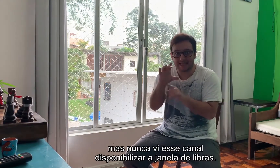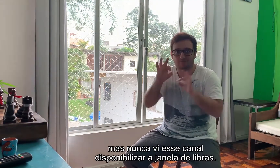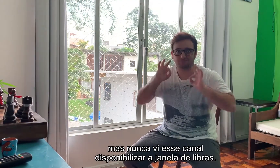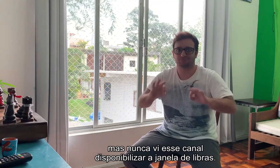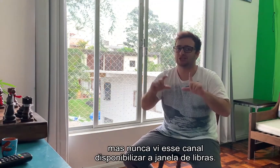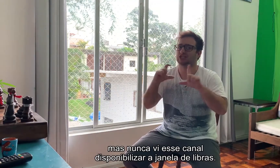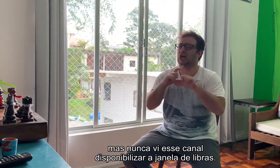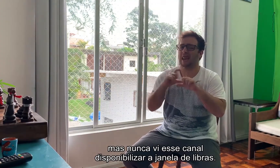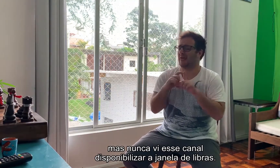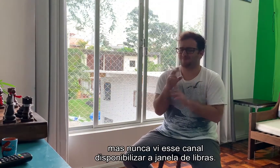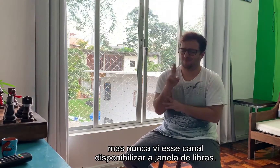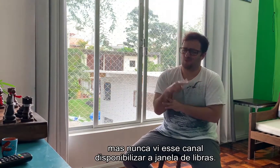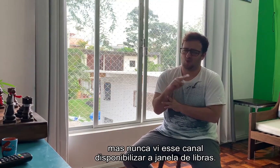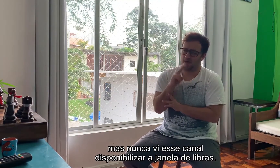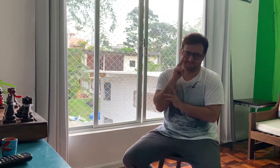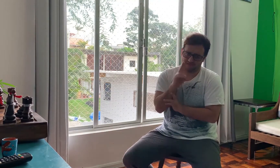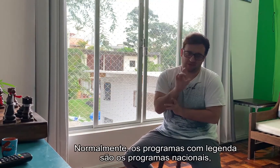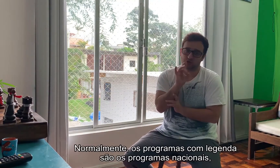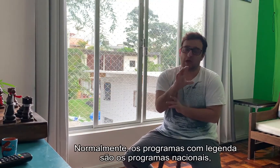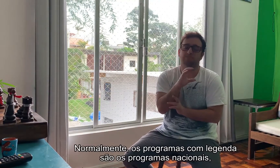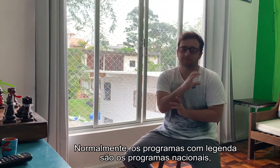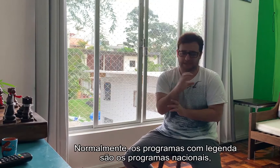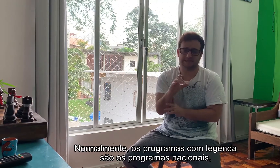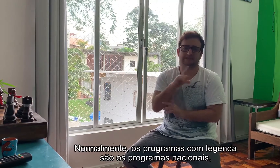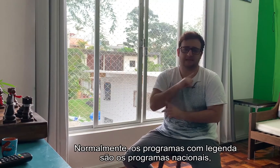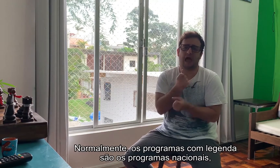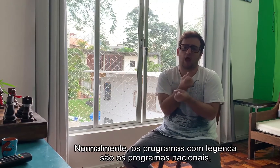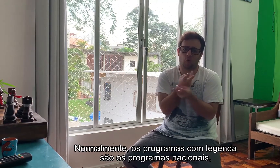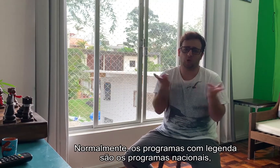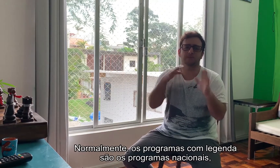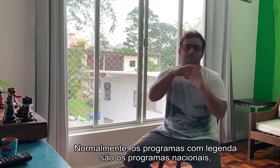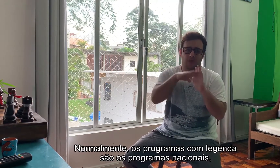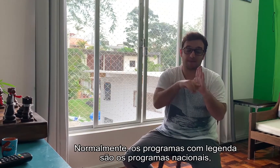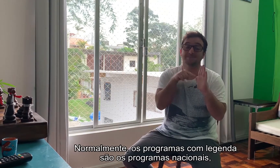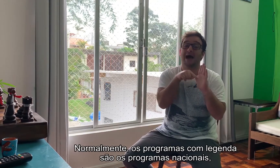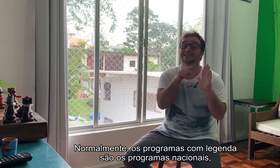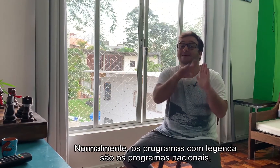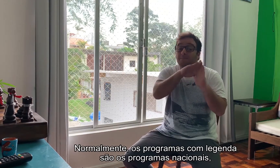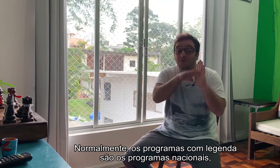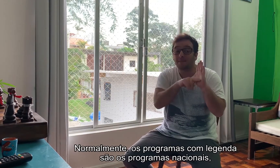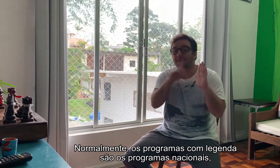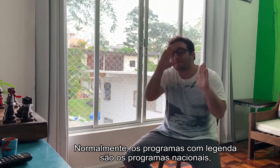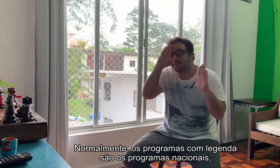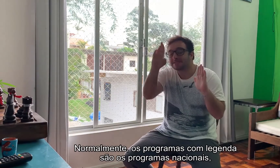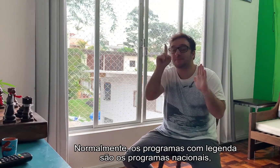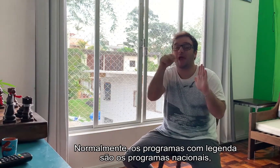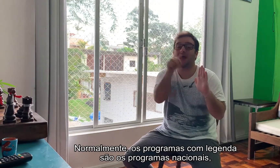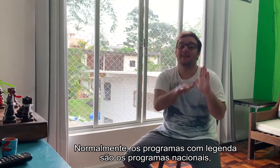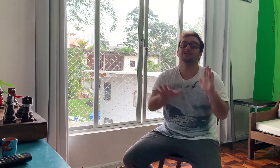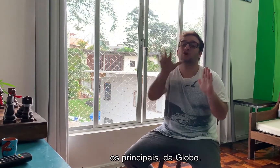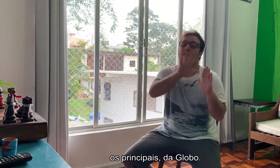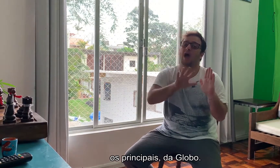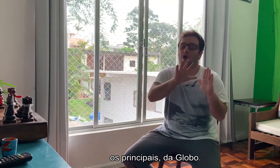canal disponibilizar a janela de libras normalmente os programas com legendas são os programas nacionais